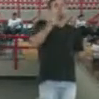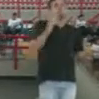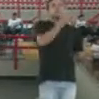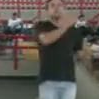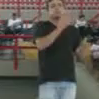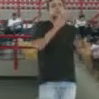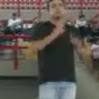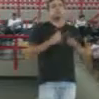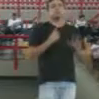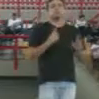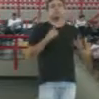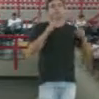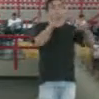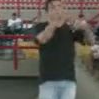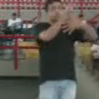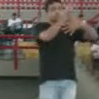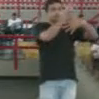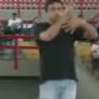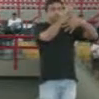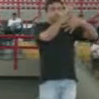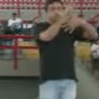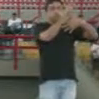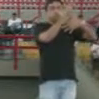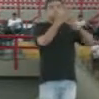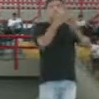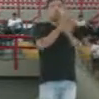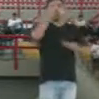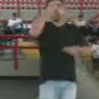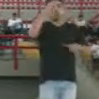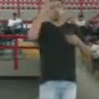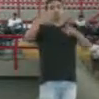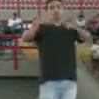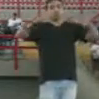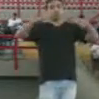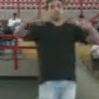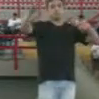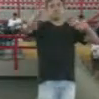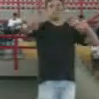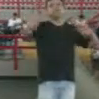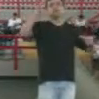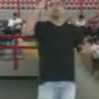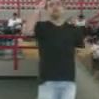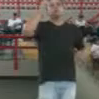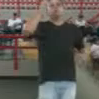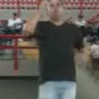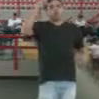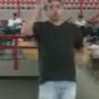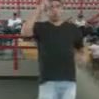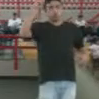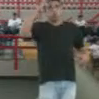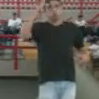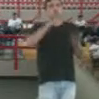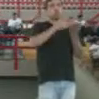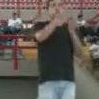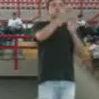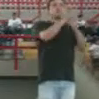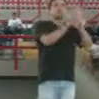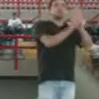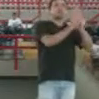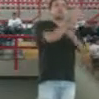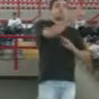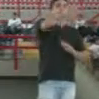morte. Letra A cultura de massa. Você sabe o que é cultura de massa? Começa lá no século